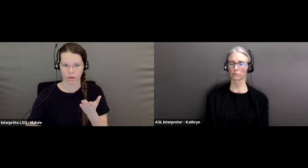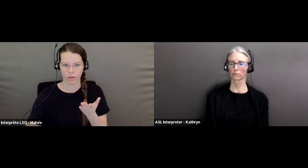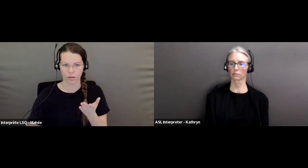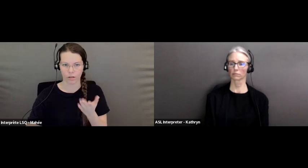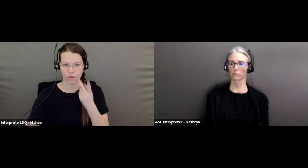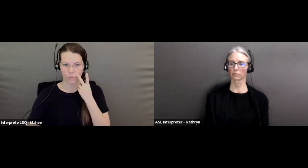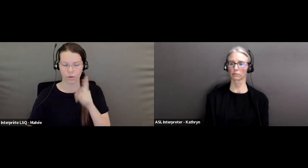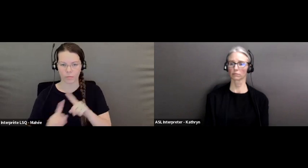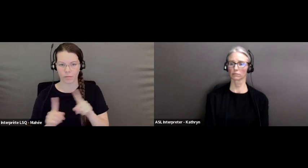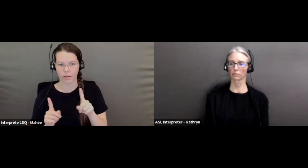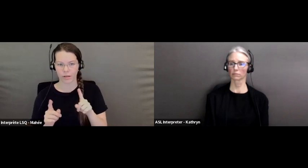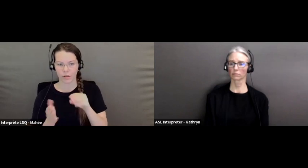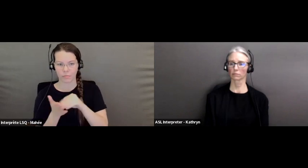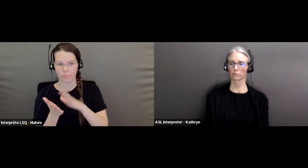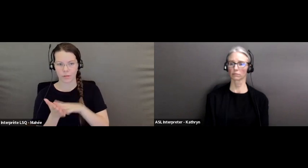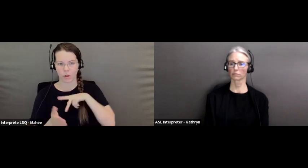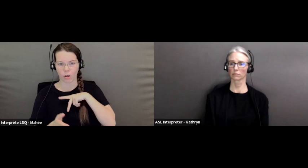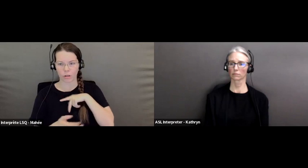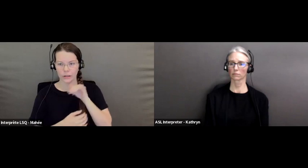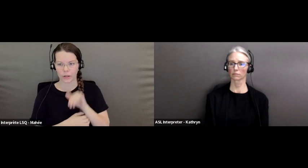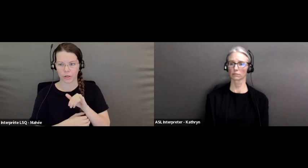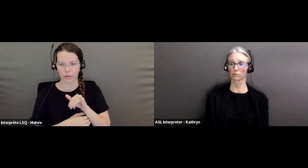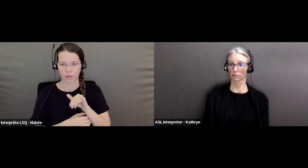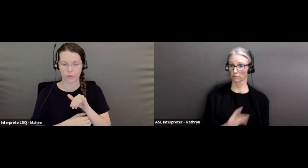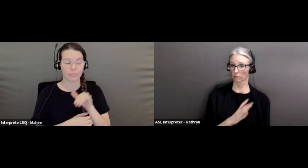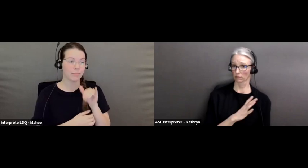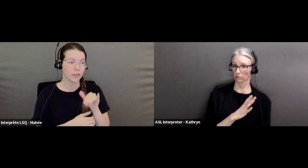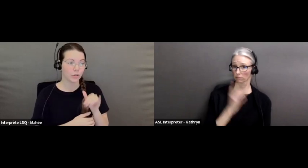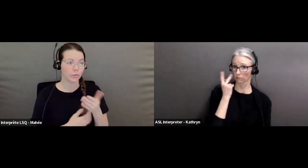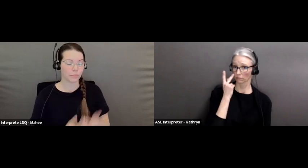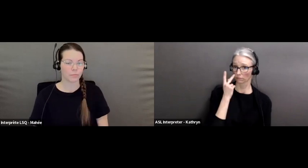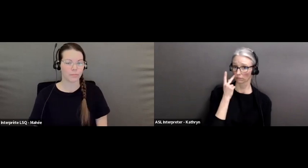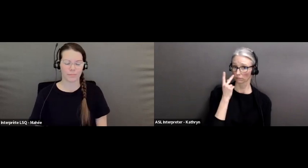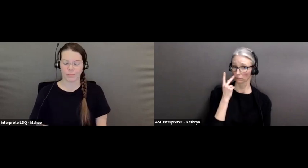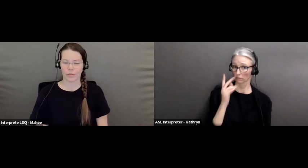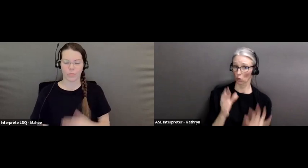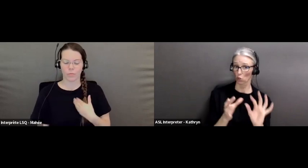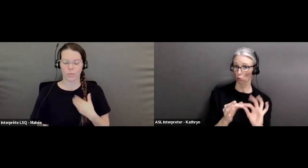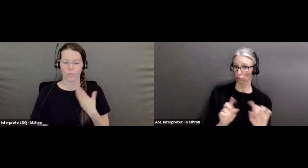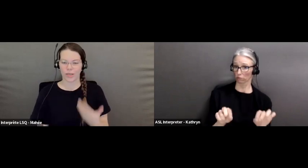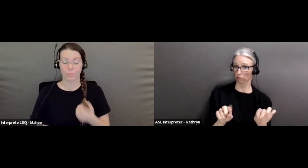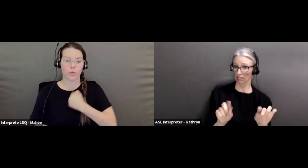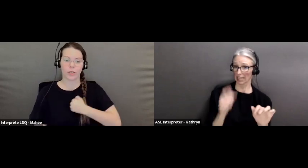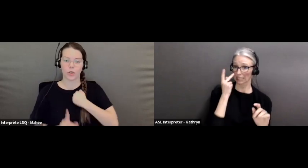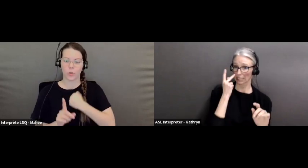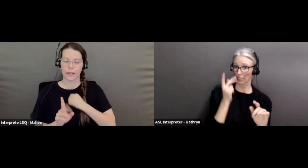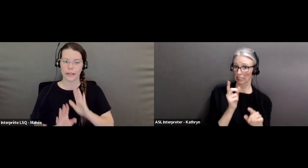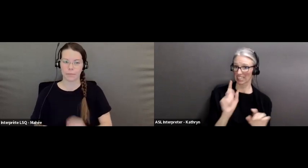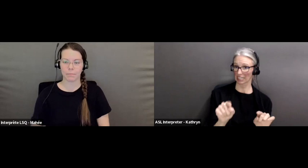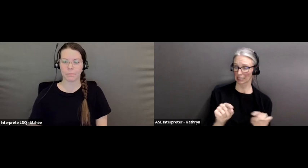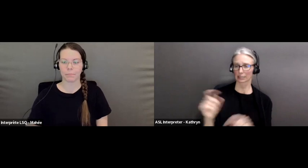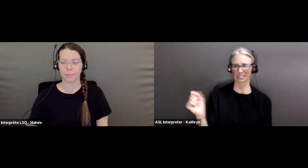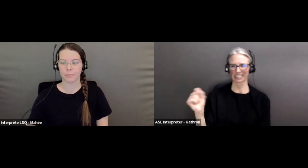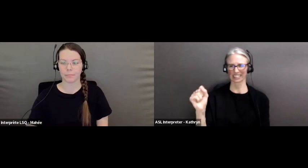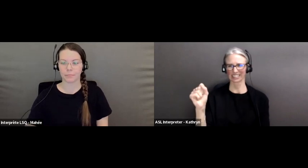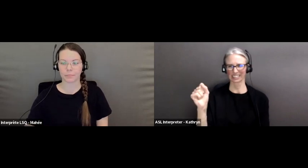Vous voyez avec mes notes, c'est ça? Oui, c'est bien ça. Pourquoi c'est comme ça? Je suis désolée.